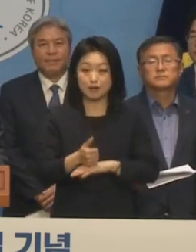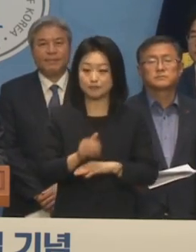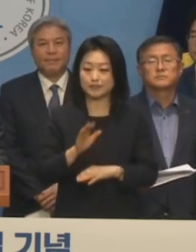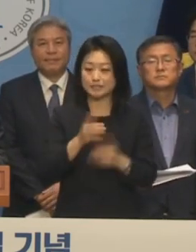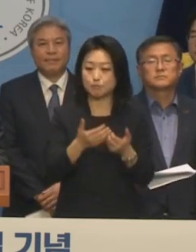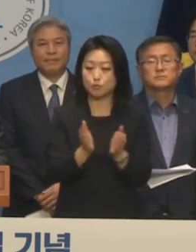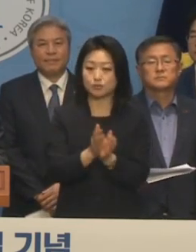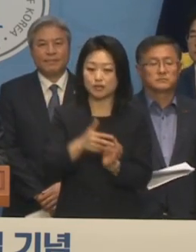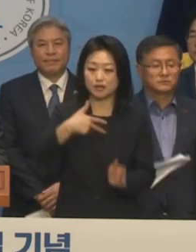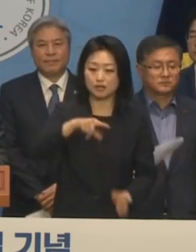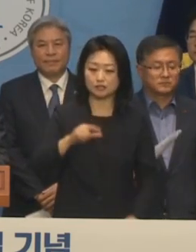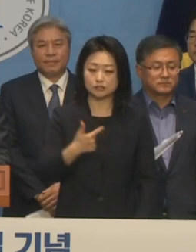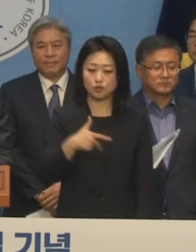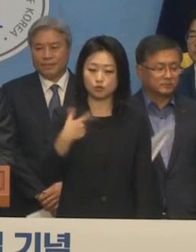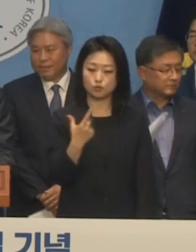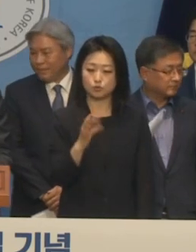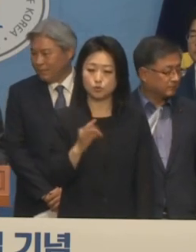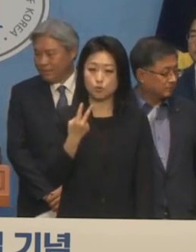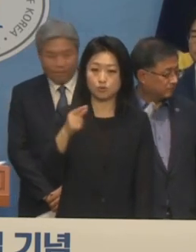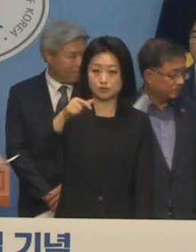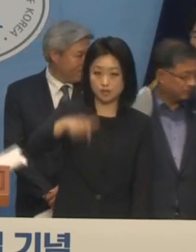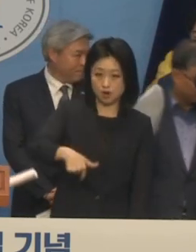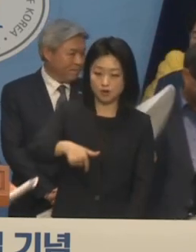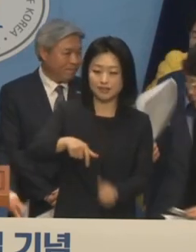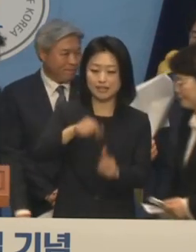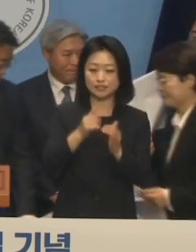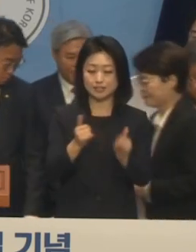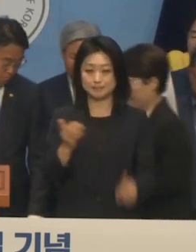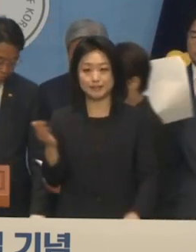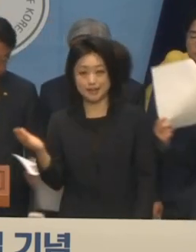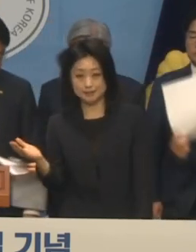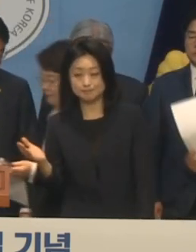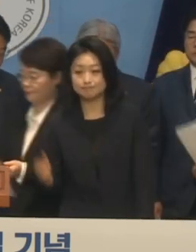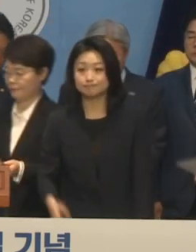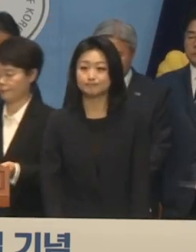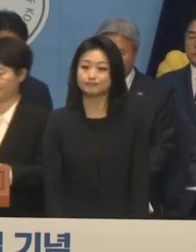진보당의 전종덕 당선인 모시고 듣겠습니다.